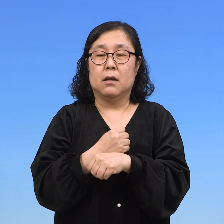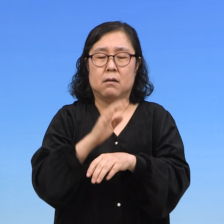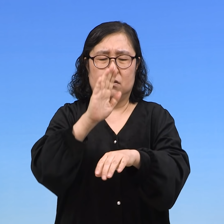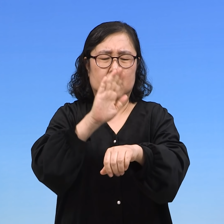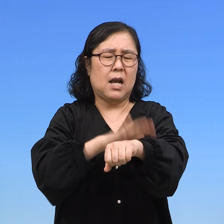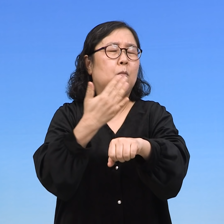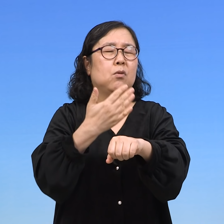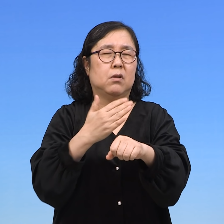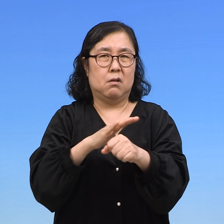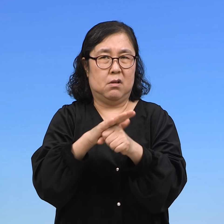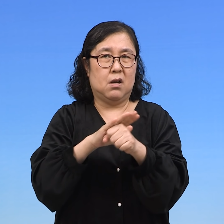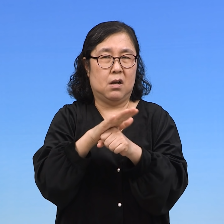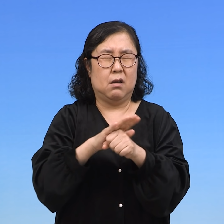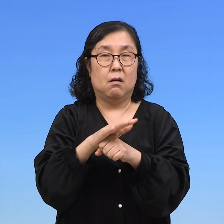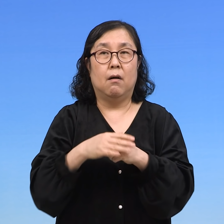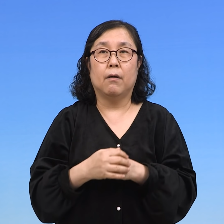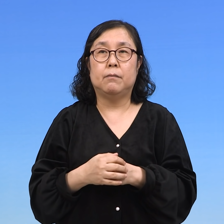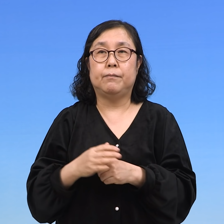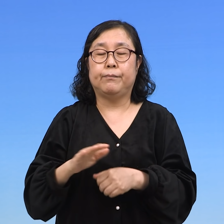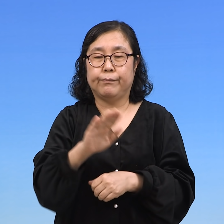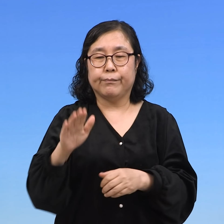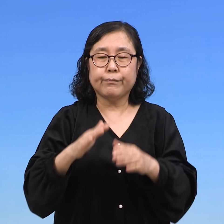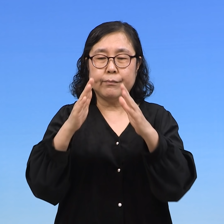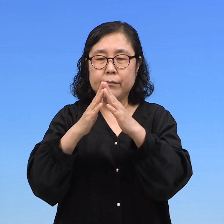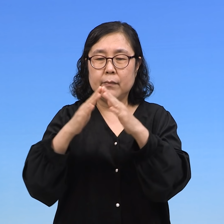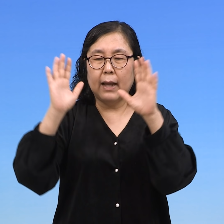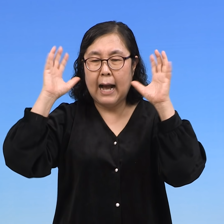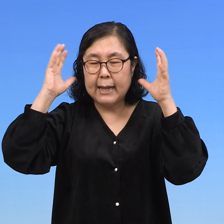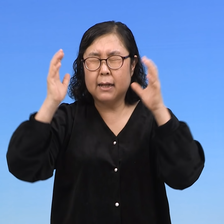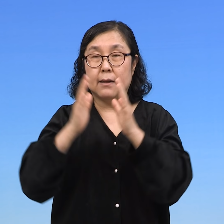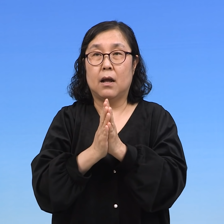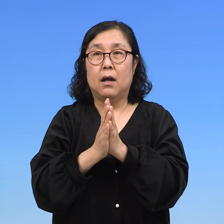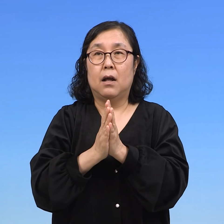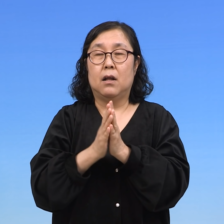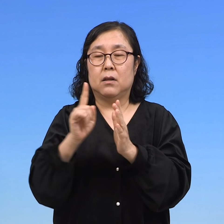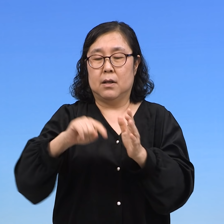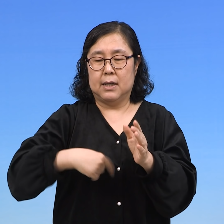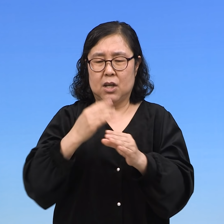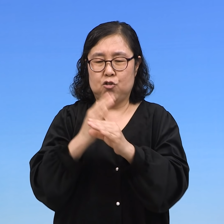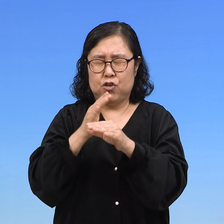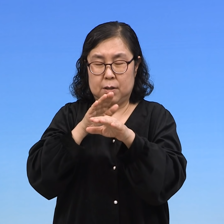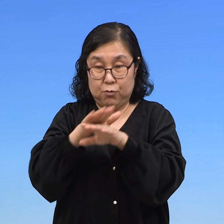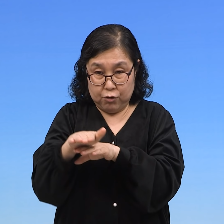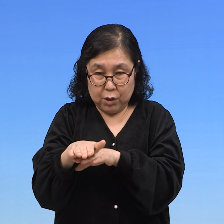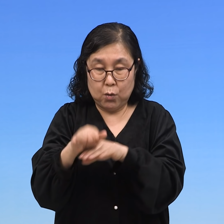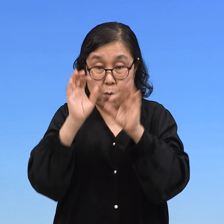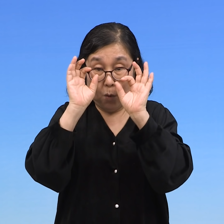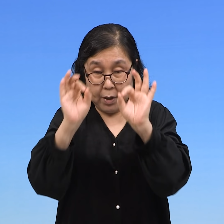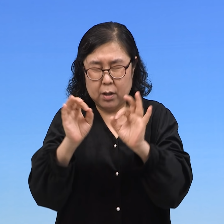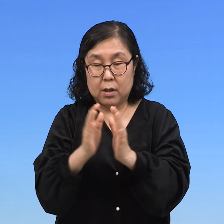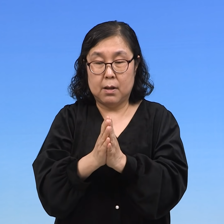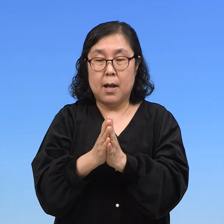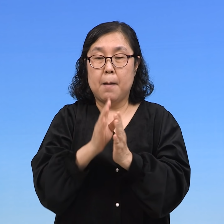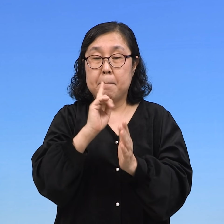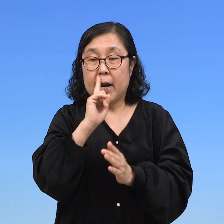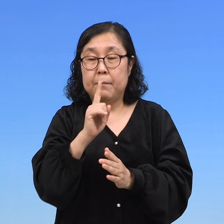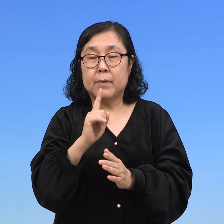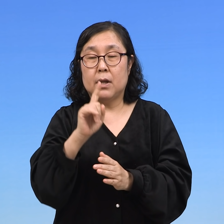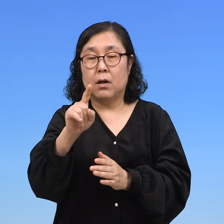이게 잘못된 사랑이에요 이 자기 사랑이 이제 우리 집 애들 보고 좀 이기적인 이런 행동을 하면은 내가 꼭 이야기를 합니다